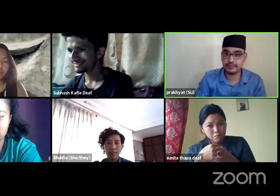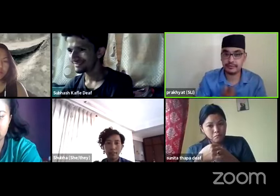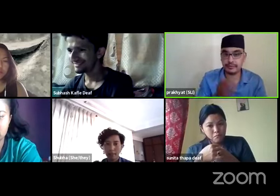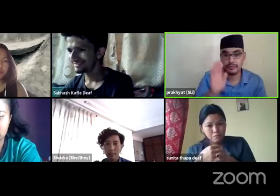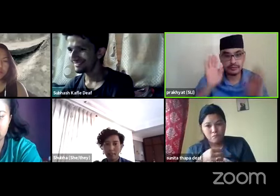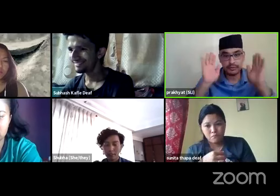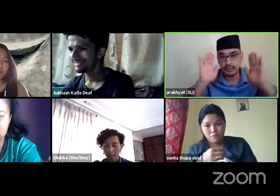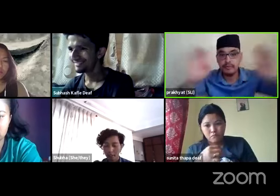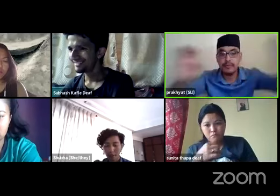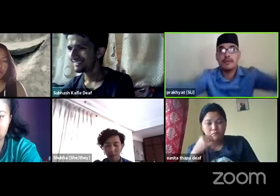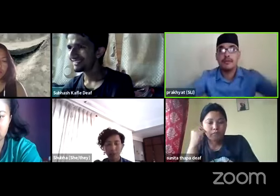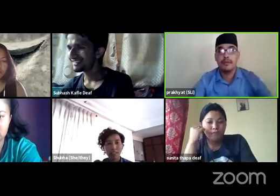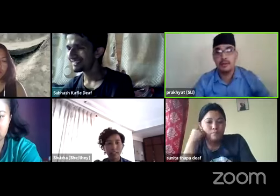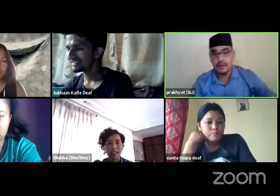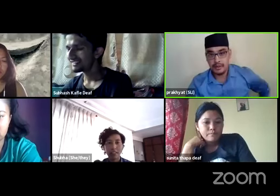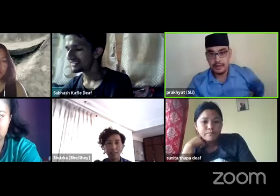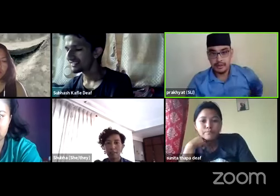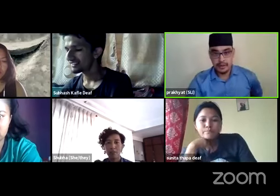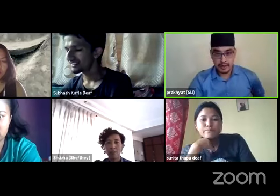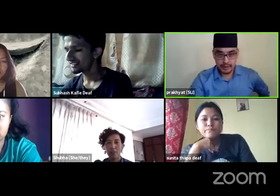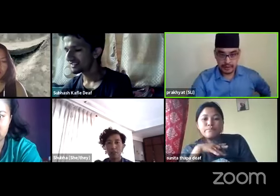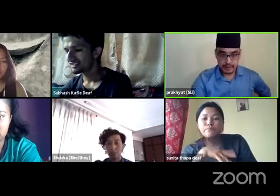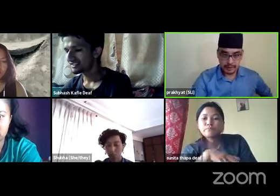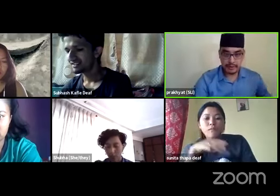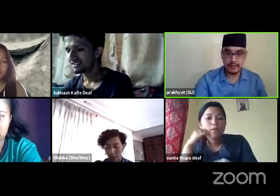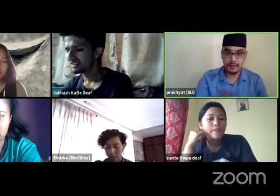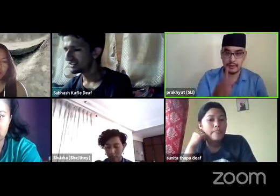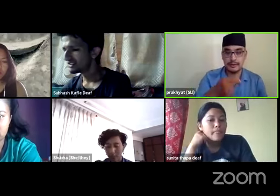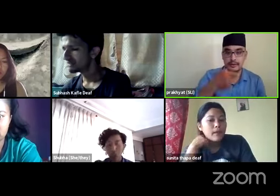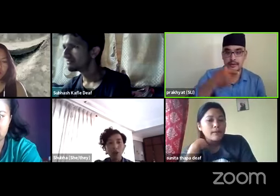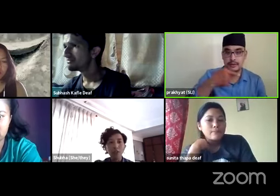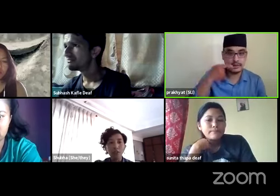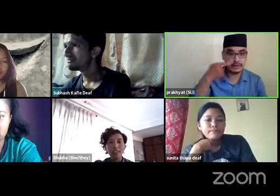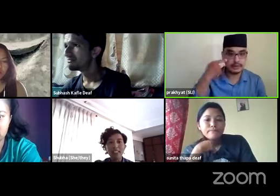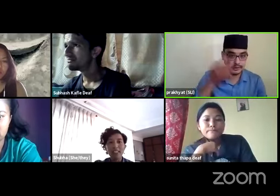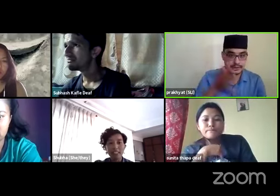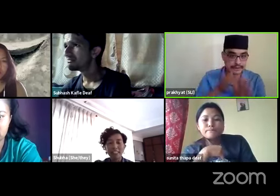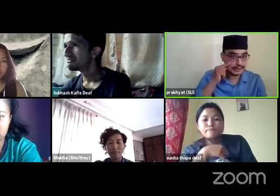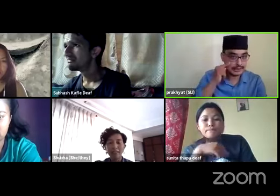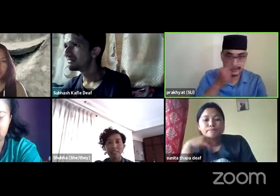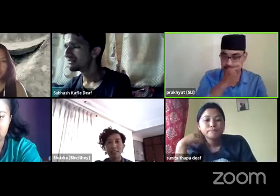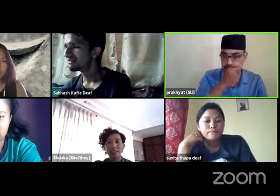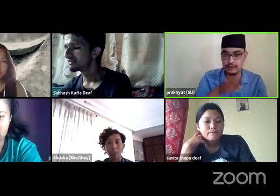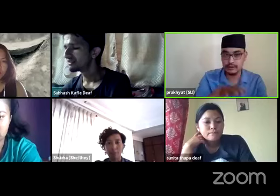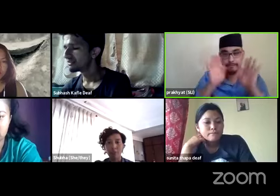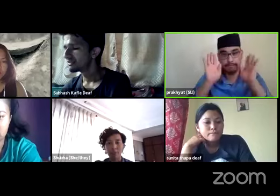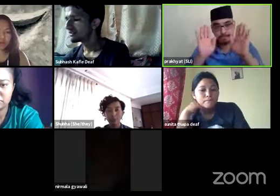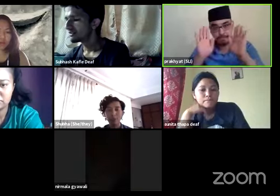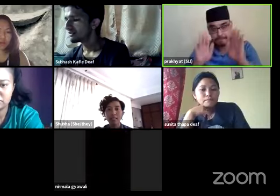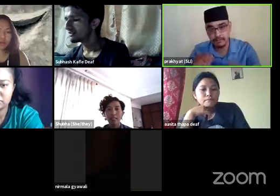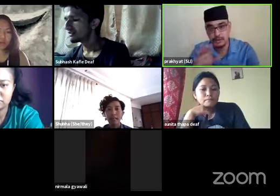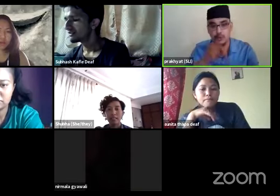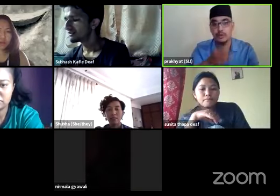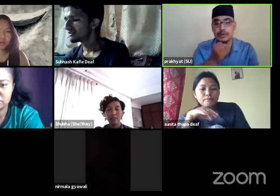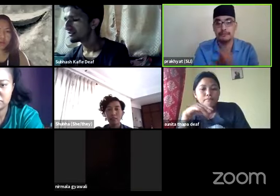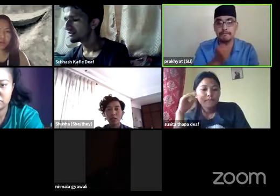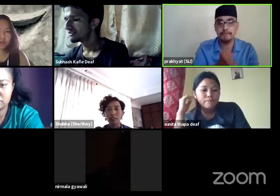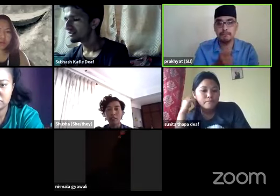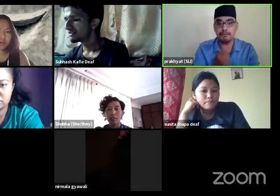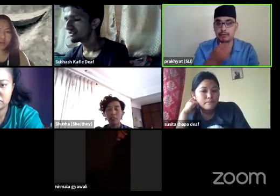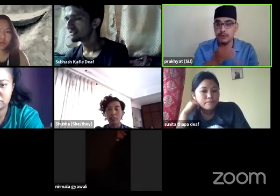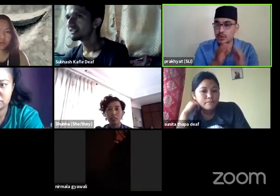धेरै धेरै धन्यवाद निरजी तपाईँको प्रतिक्रिया अनि त्यसपछि यो सजेसनहरूको लागि अनि यो अध्ययन चाहिँ साँच्चीकै पनि एक्टिभिस्टहरूमै फोकस थियो